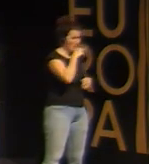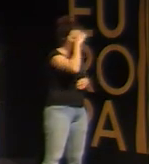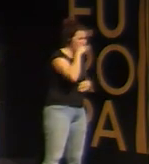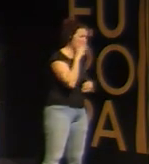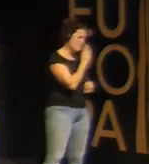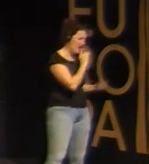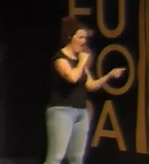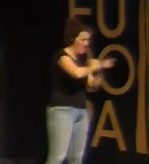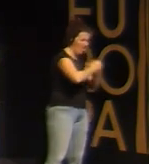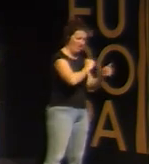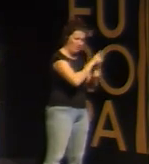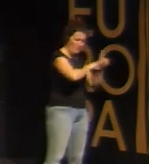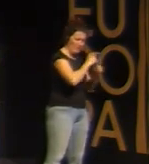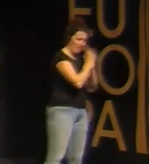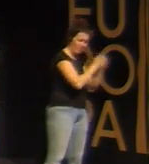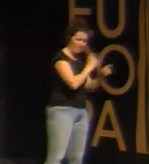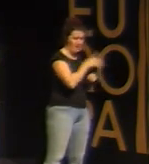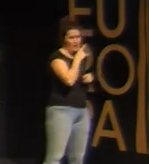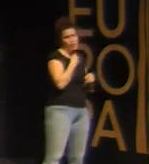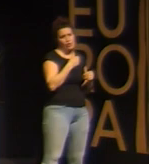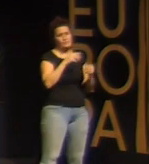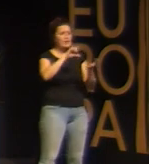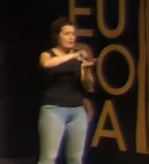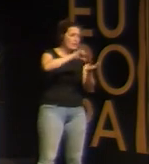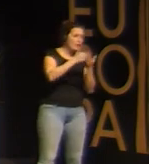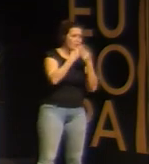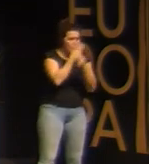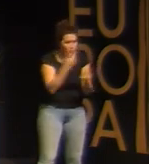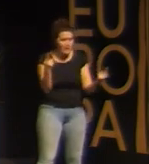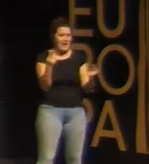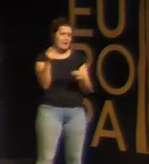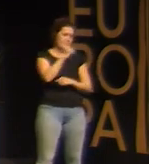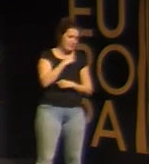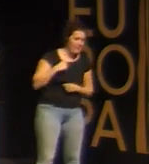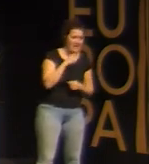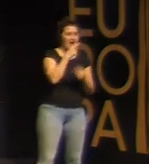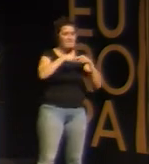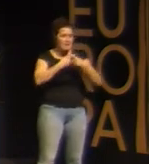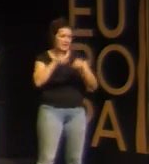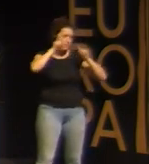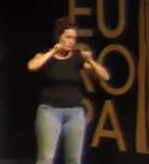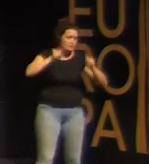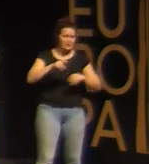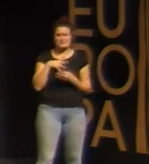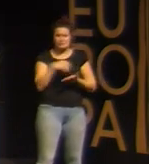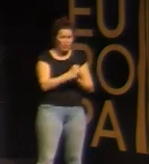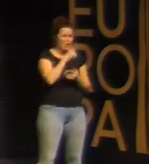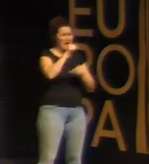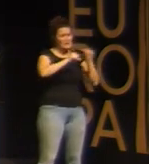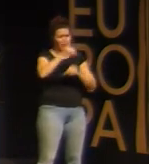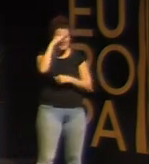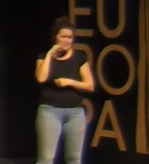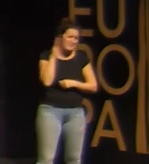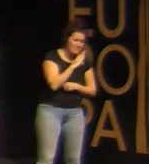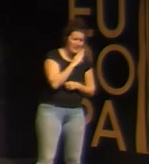mamá concertada con pública familias con profesorado con ecos no sé cuántos asociaciones de mamás y papás